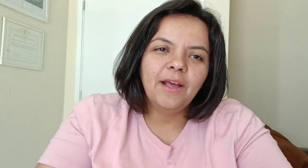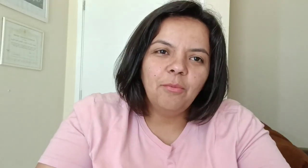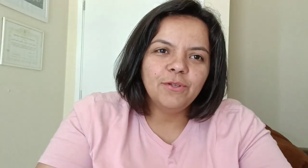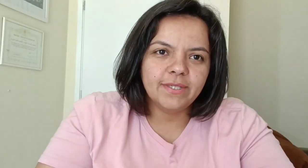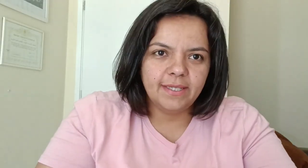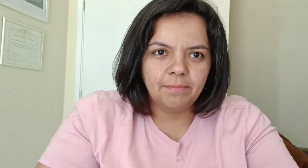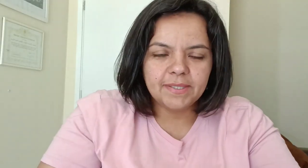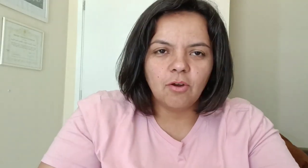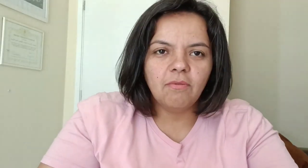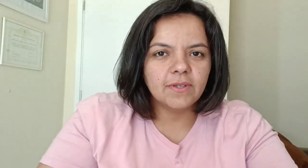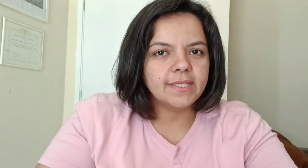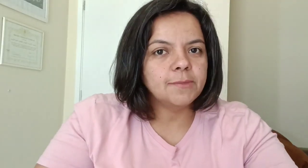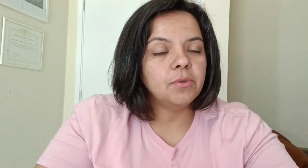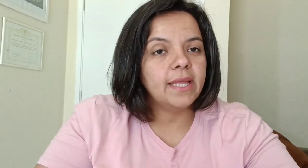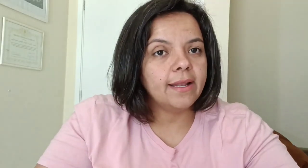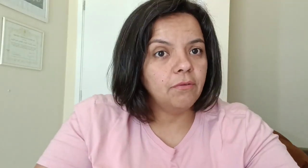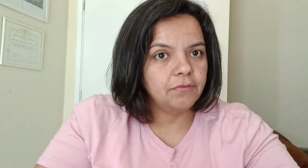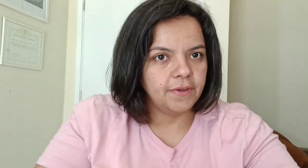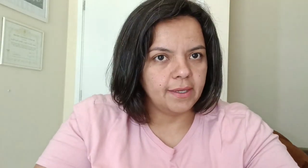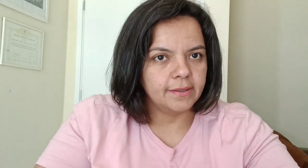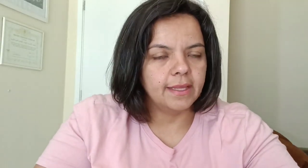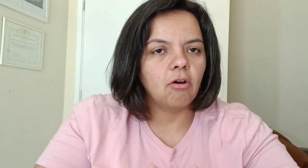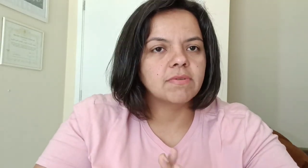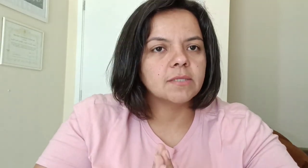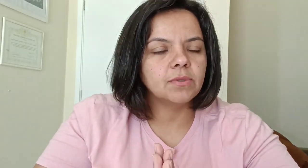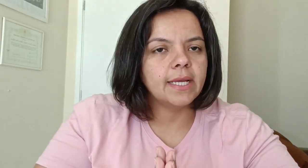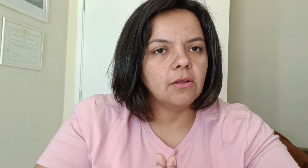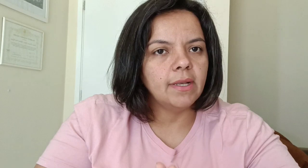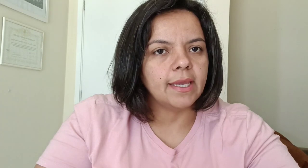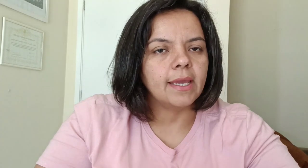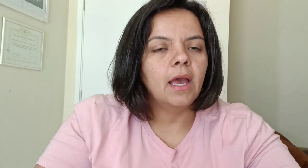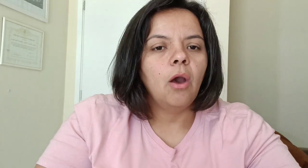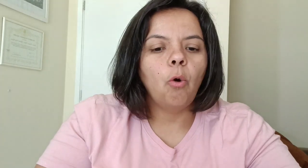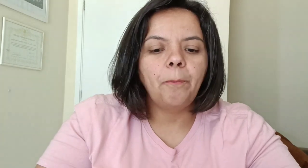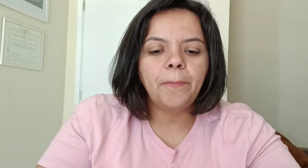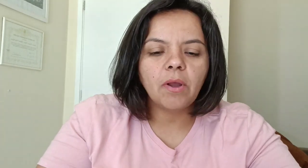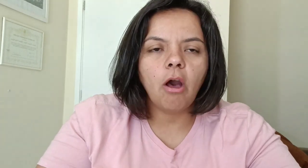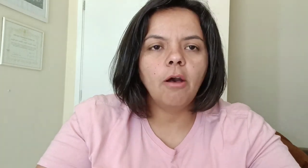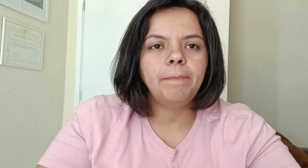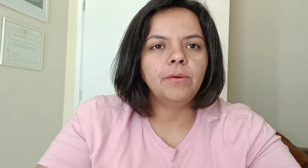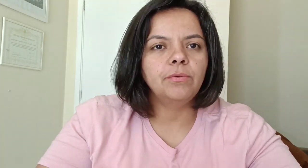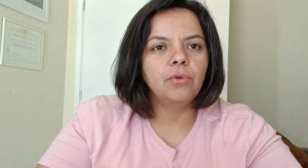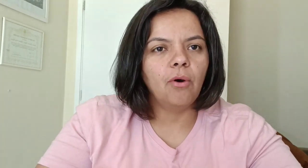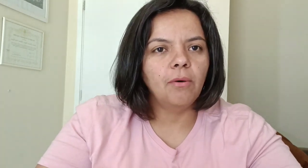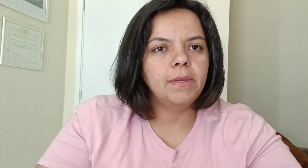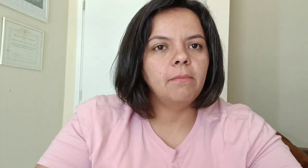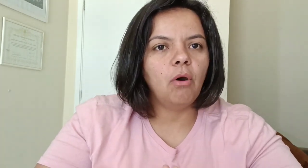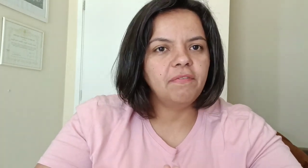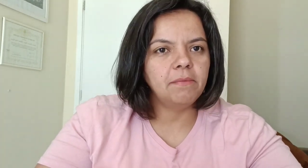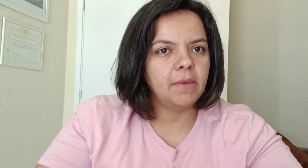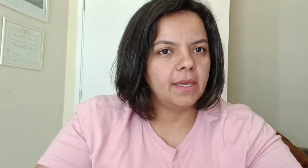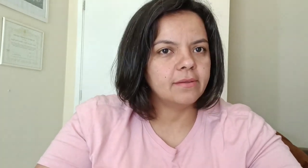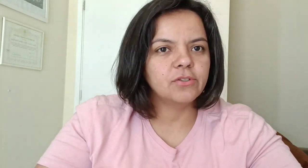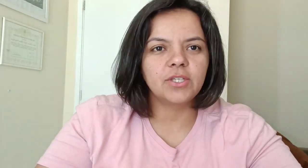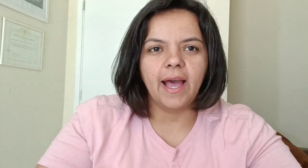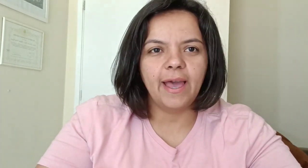Então, muito simples, como vocês puderam ver, né? Como vocês puderam ler. O próprio nome movimento já é o